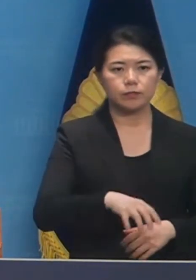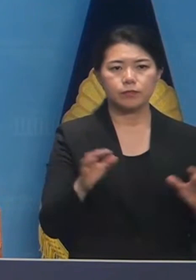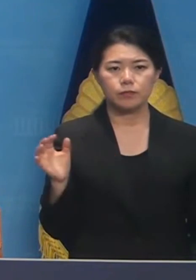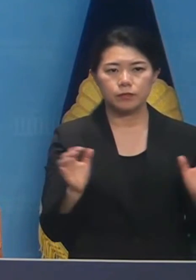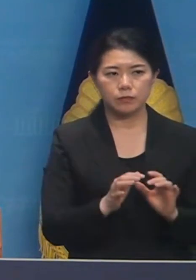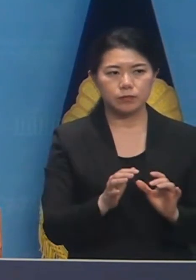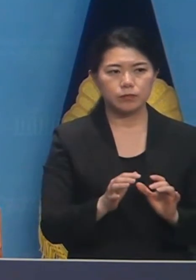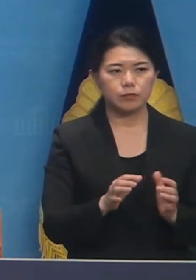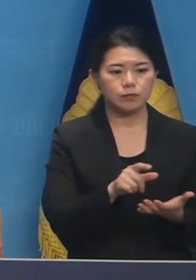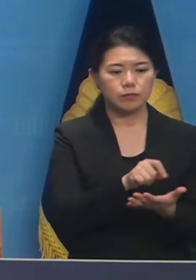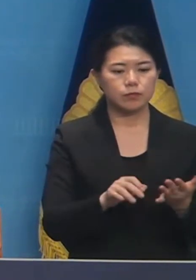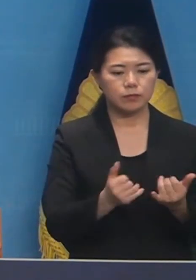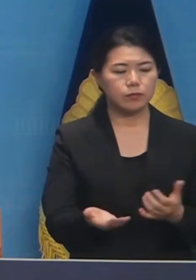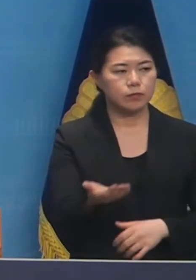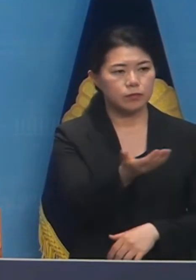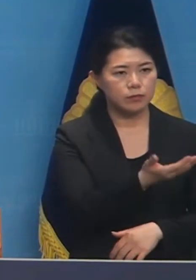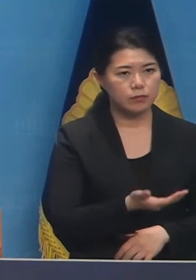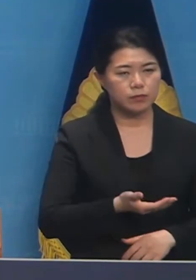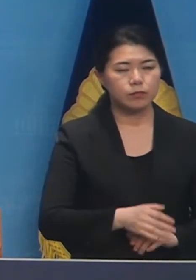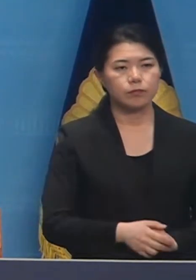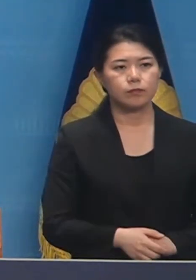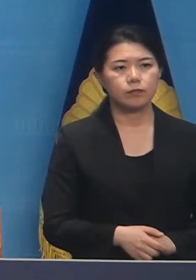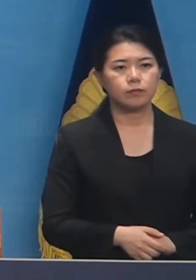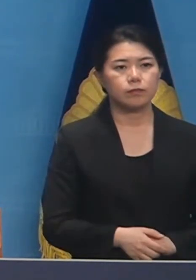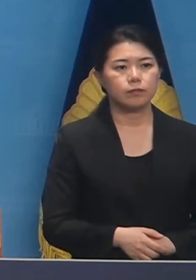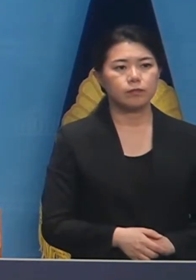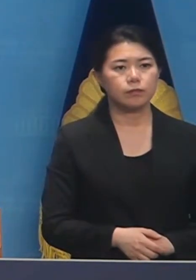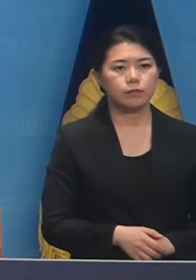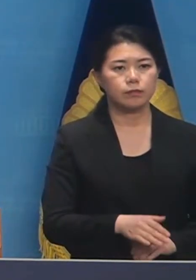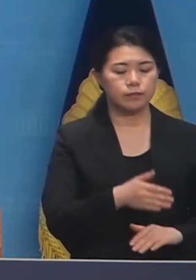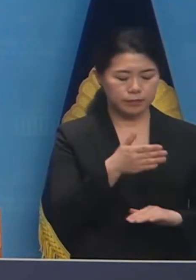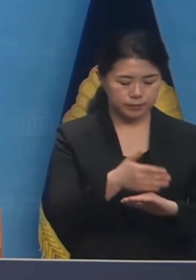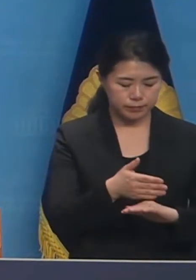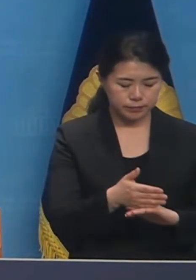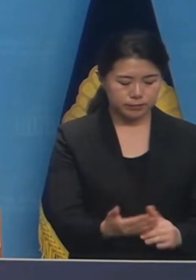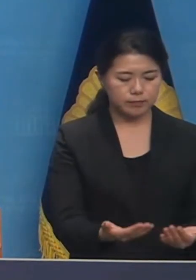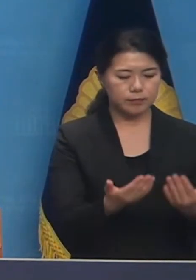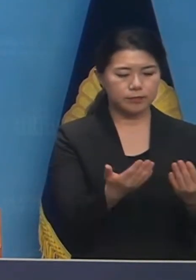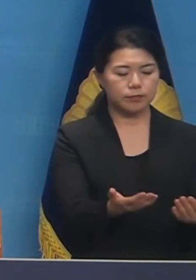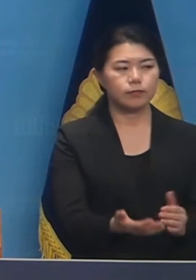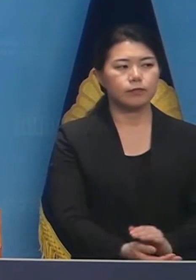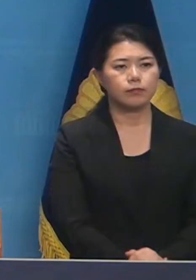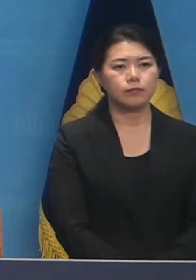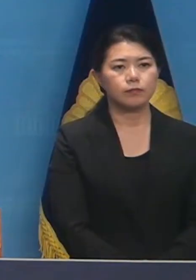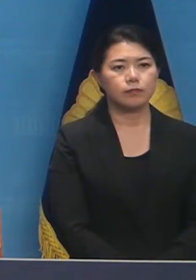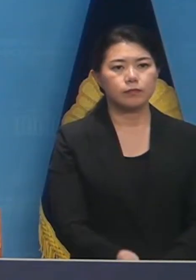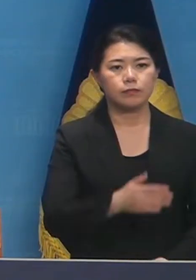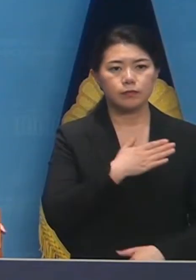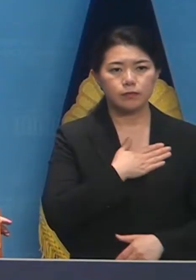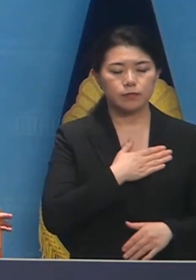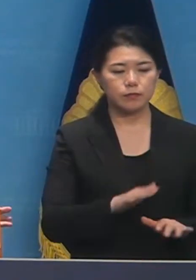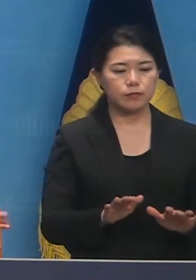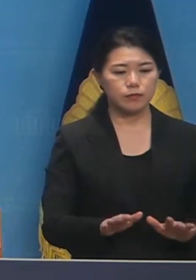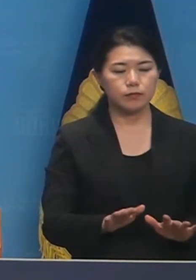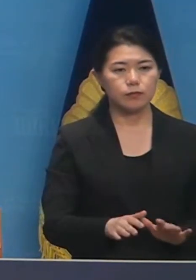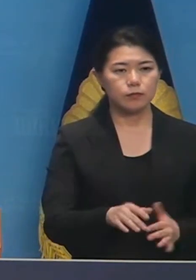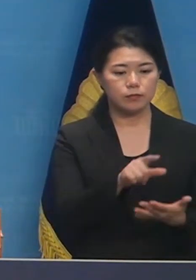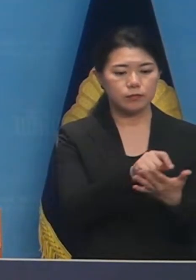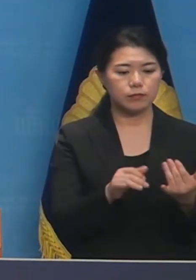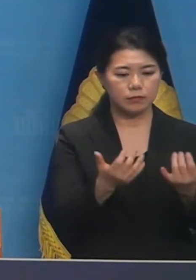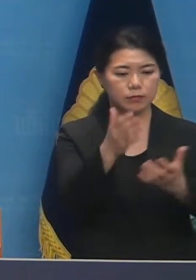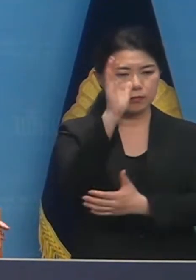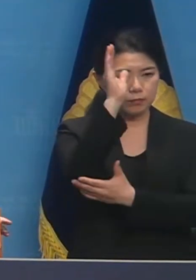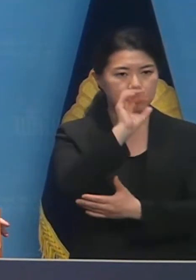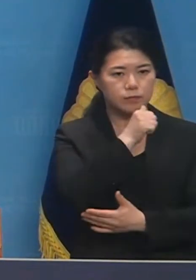해주신 언론인 여러분들께 감사 인사를 먼저 드립니다. 저는 오늘